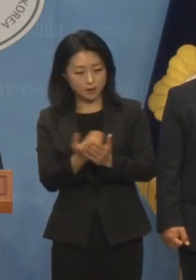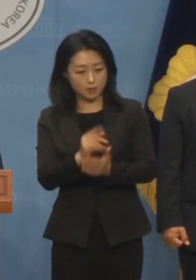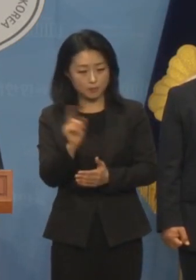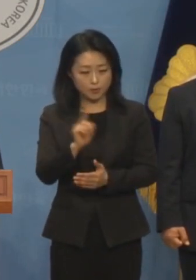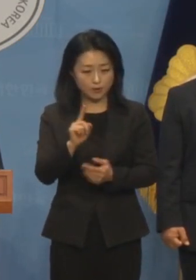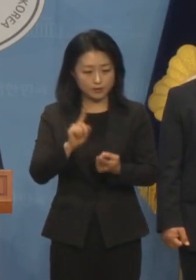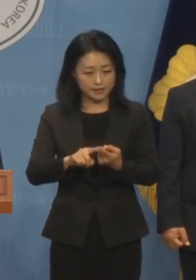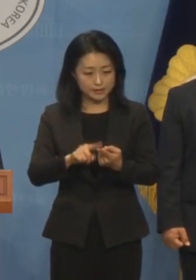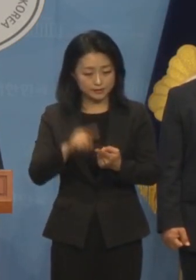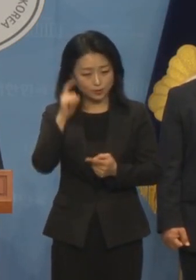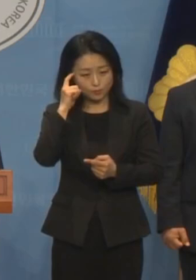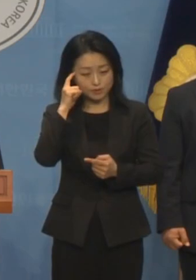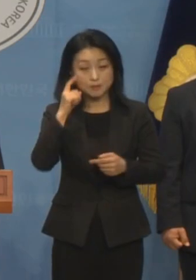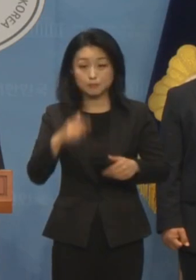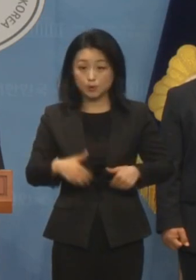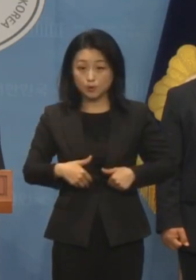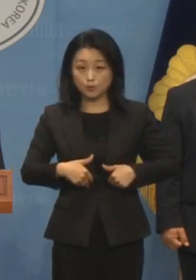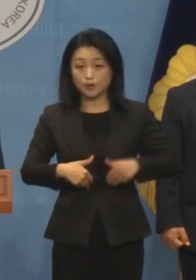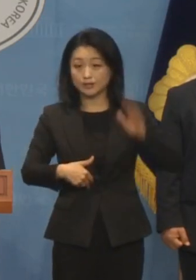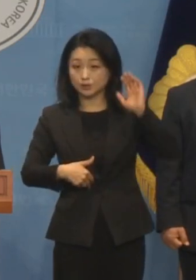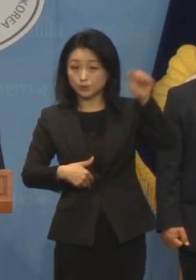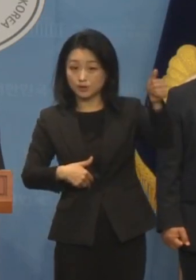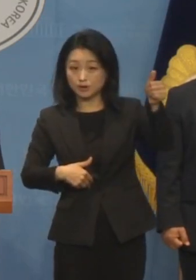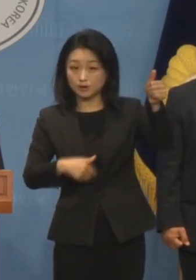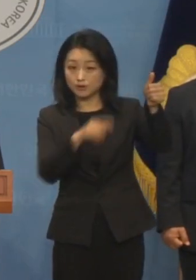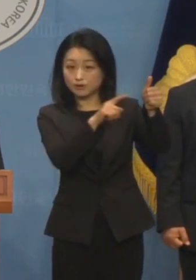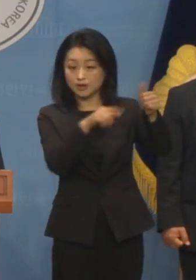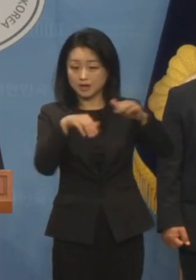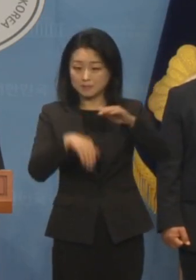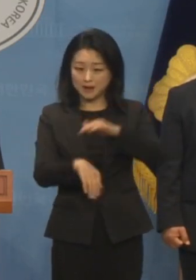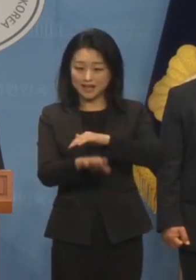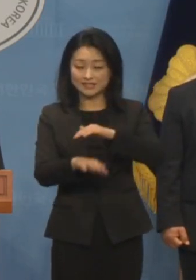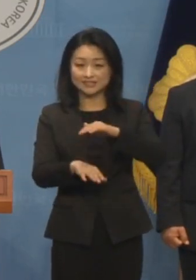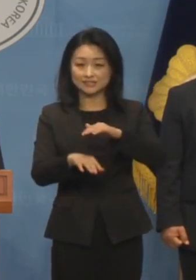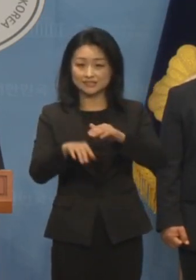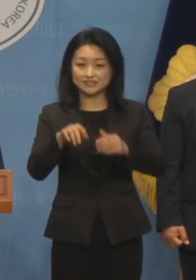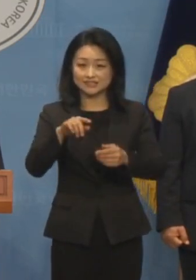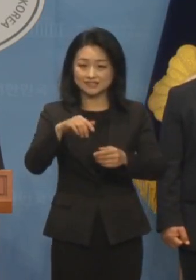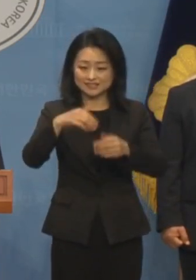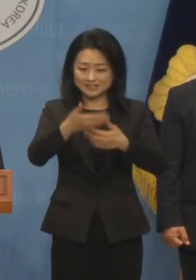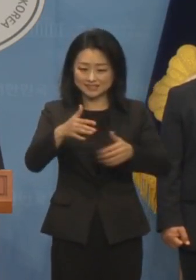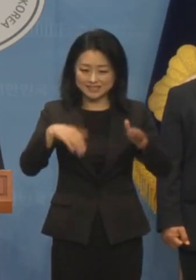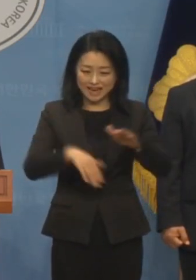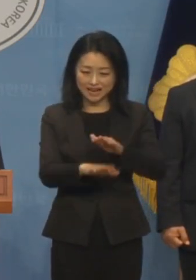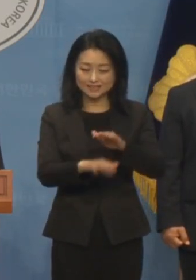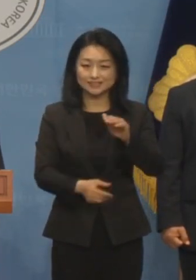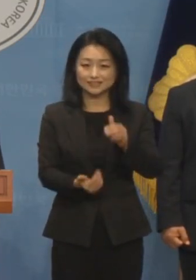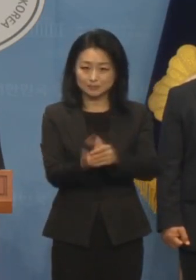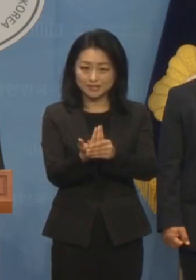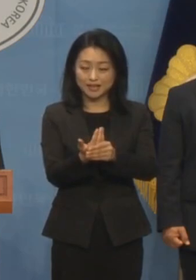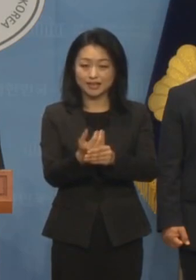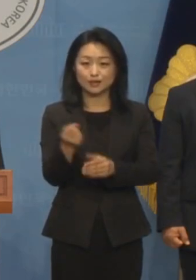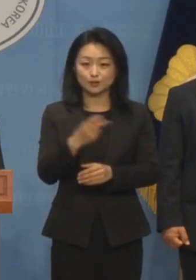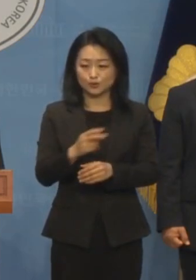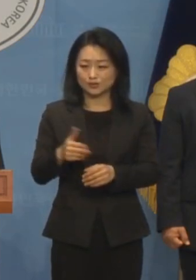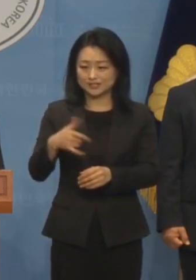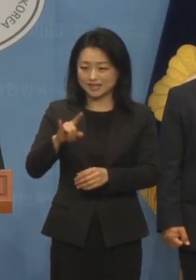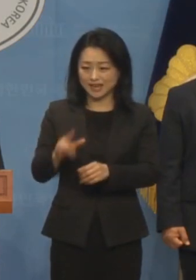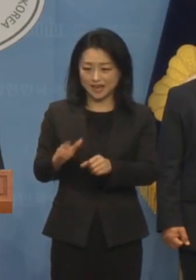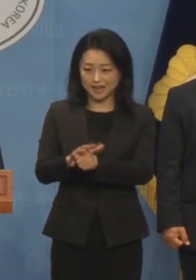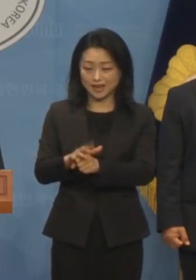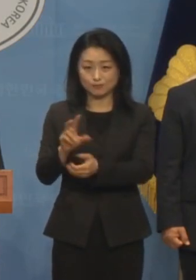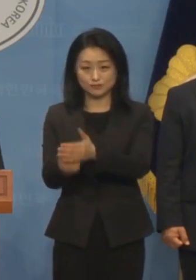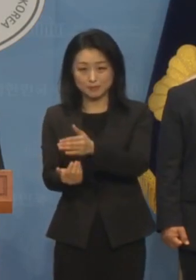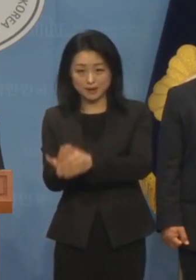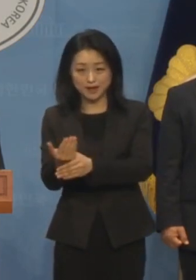할 윤석열 대통령은 반지하 참사 망언, 최해병 순직사건 외압 의혹, 이태원 참사 조작설